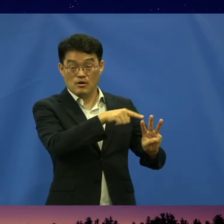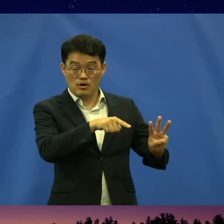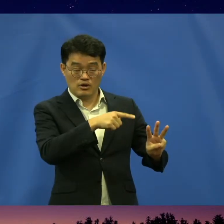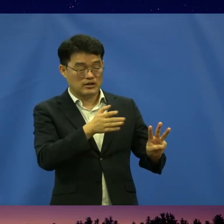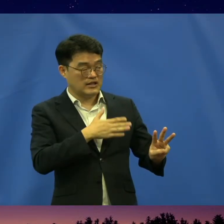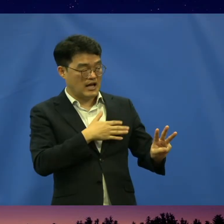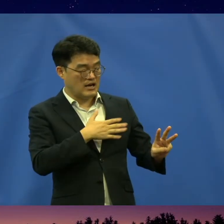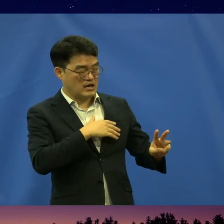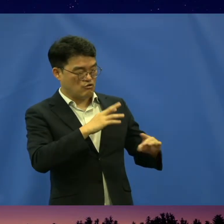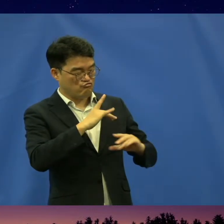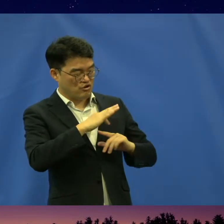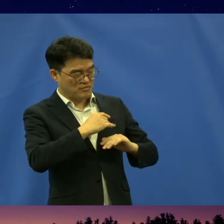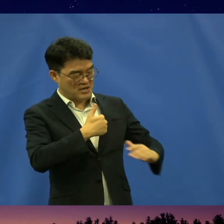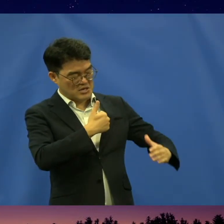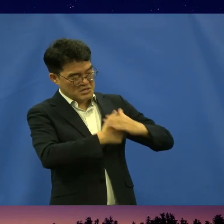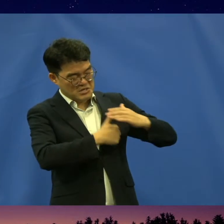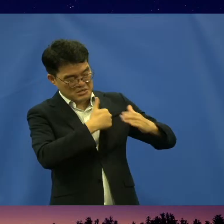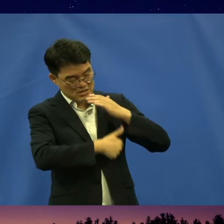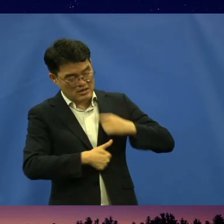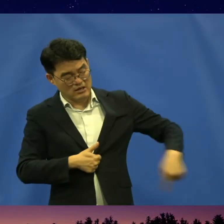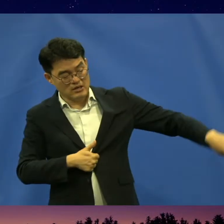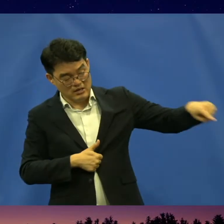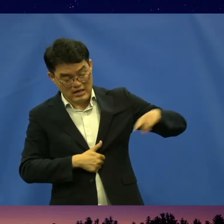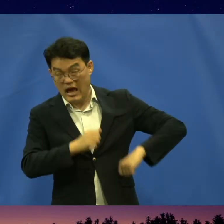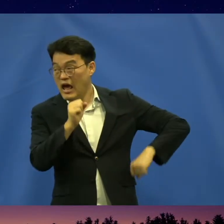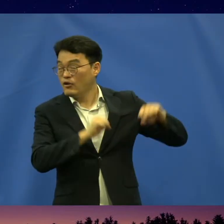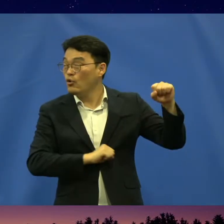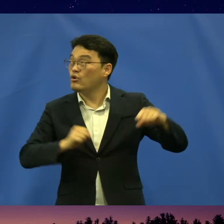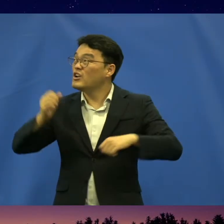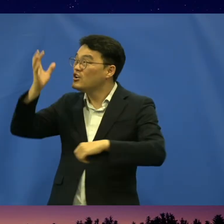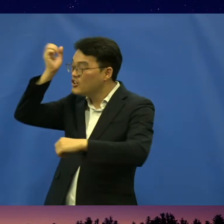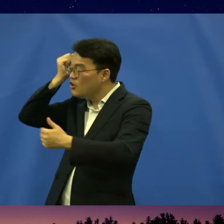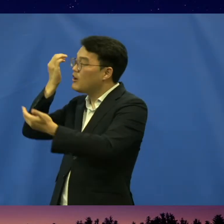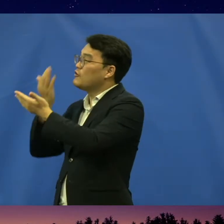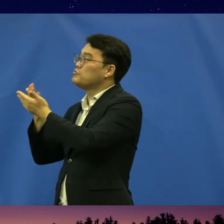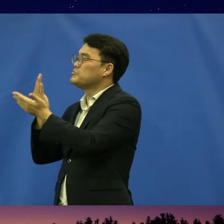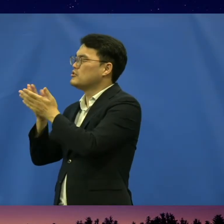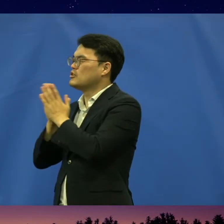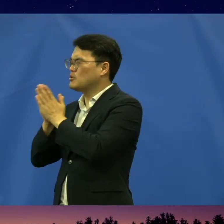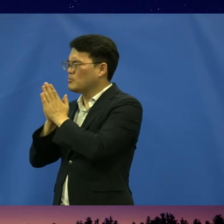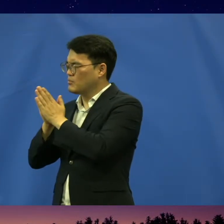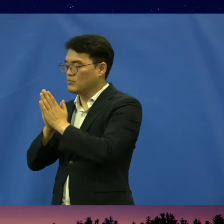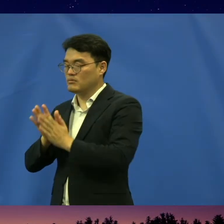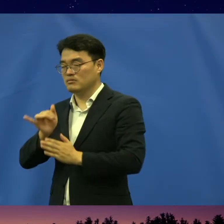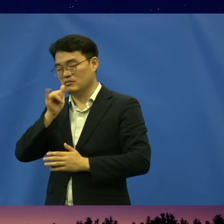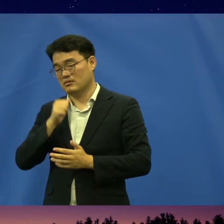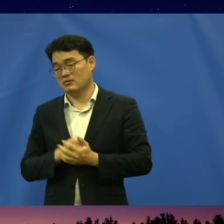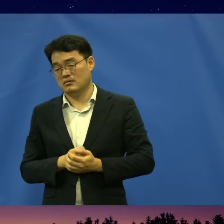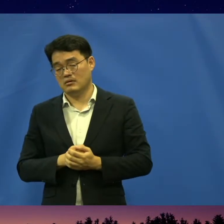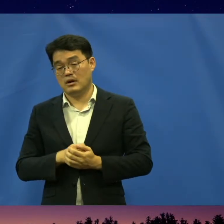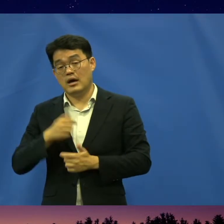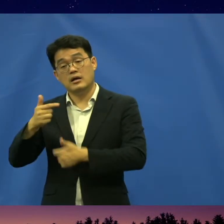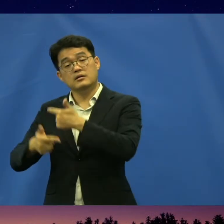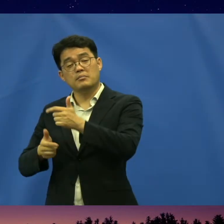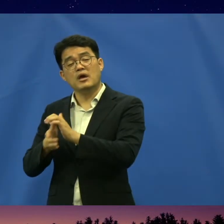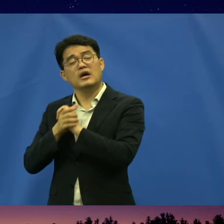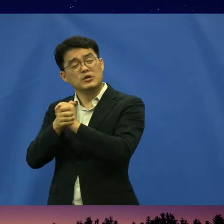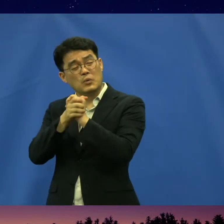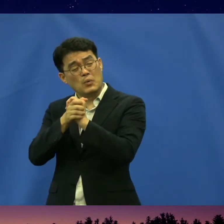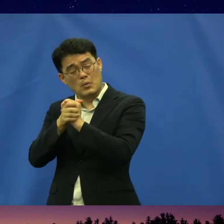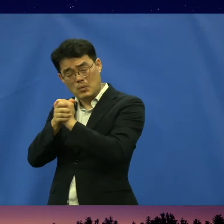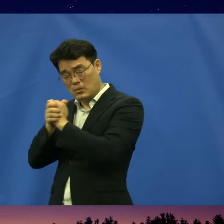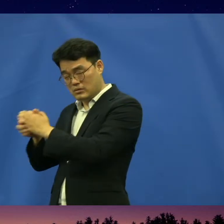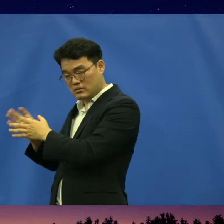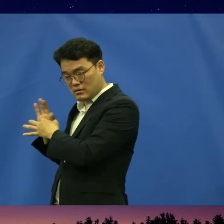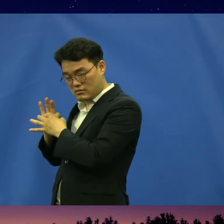나를 두렵게 하고자 한 자들의 소행을 기억하옵소서 하였더라. 여러분 계속해서 기도하는 모습이 포착돼요.